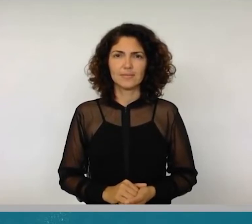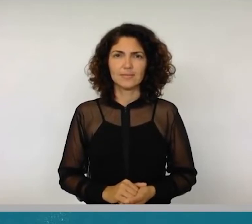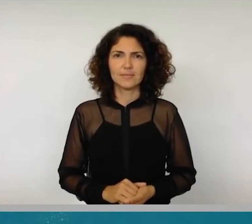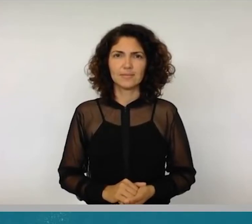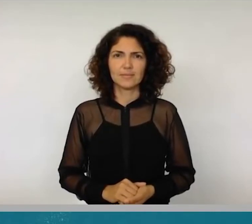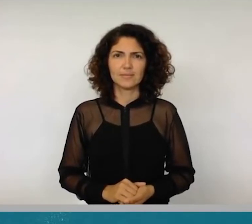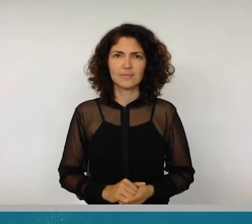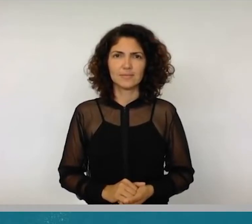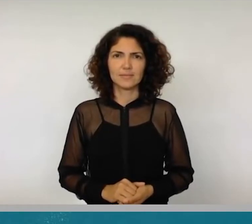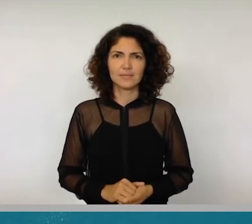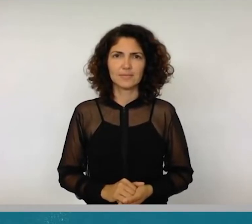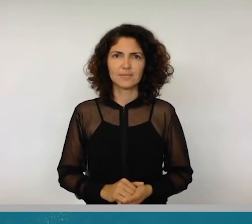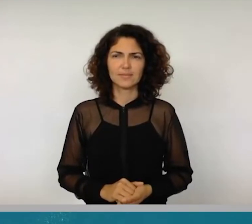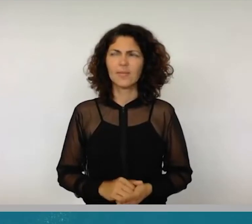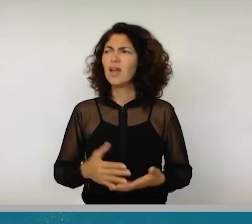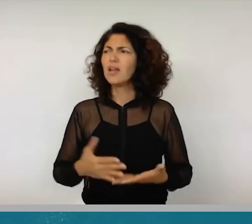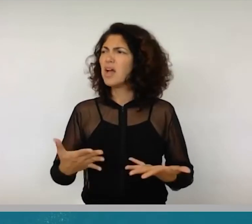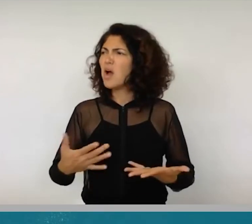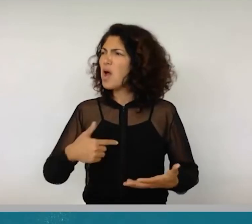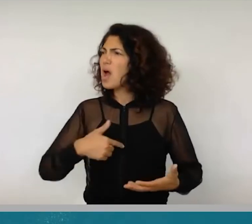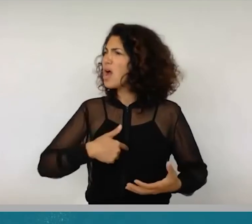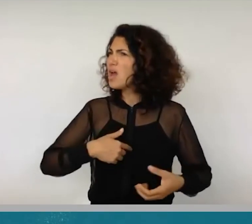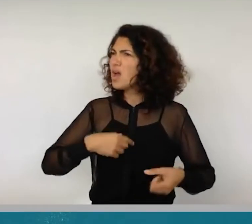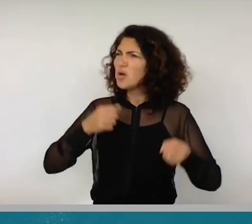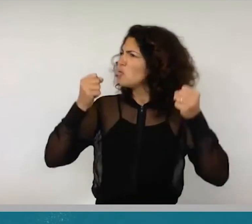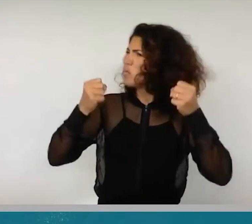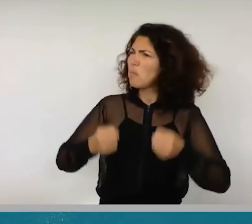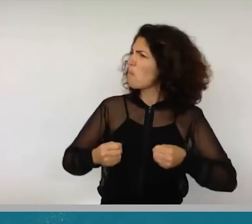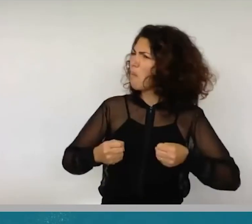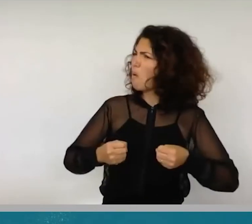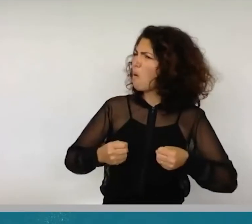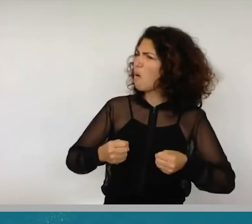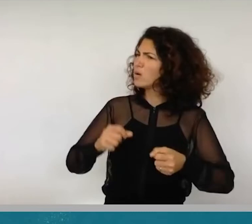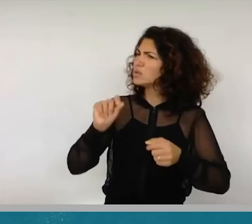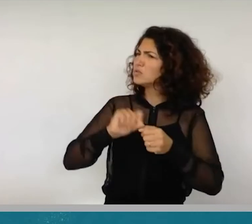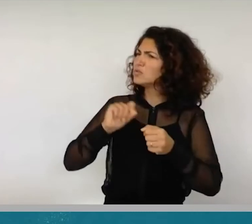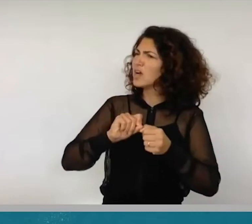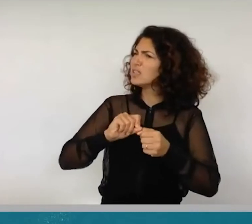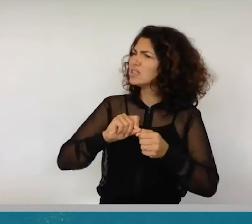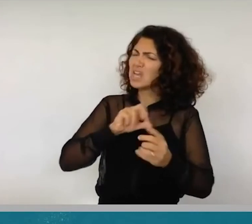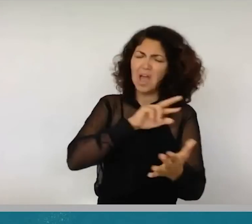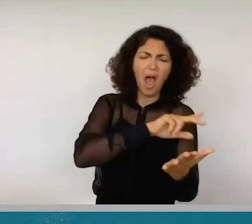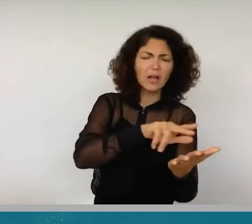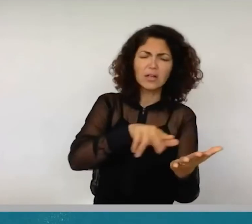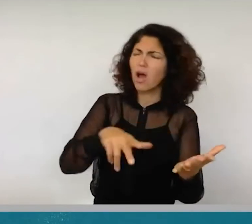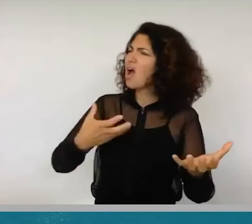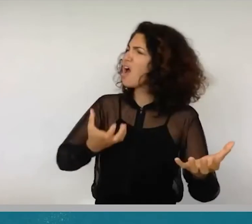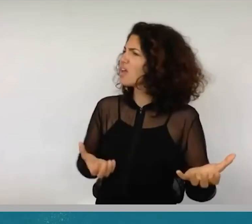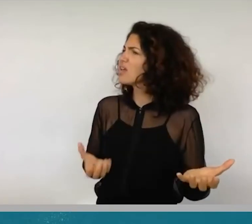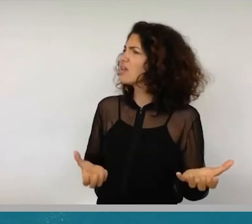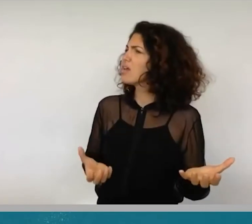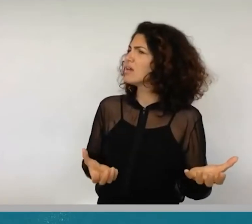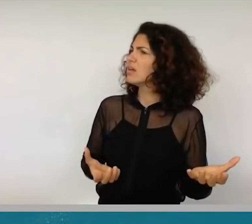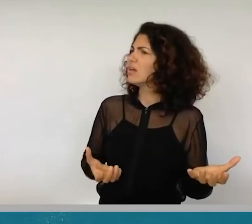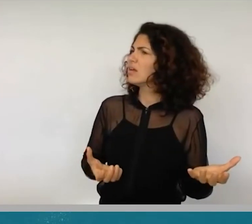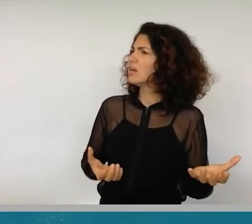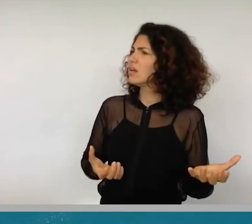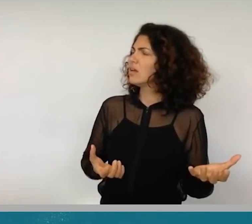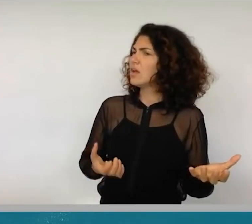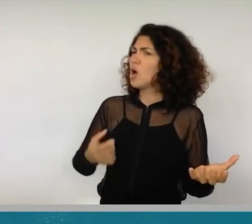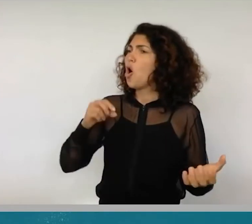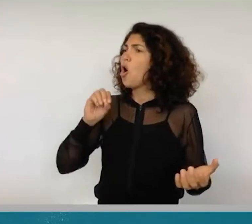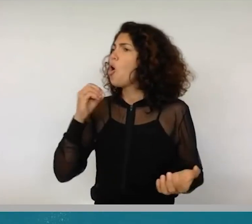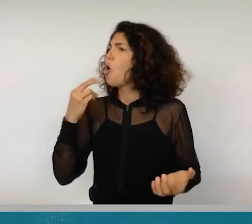Porventura não me é lícito fazer o que quero do que é meu? Ou são maus os teus olhos porque eu sou